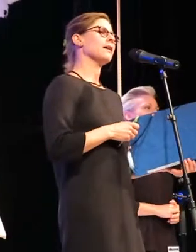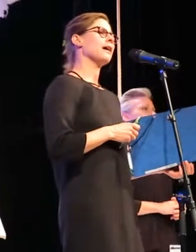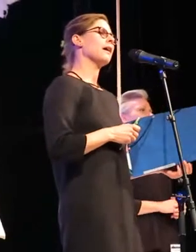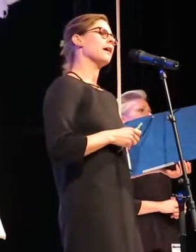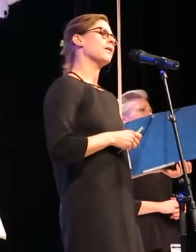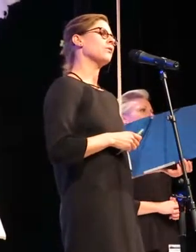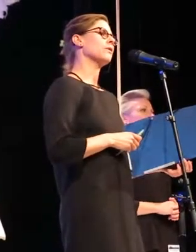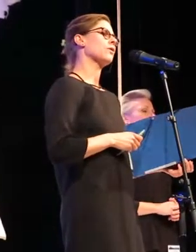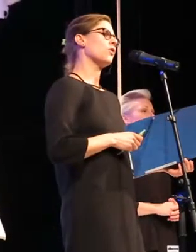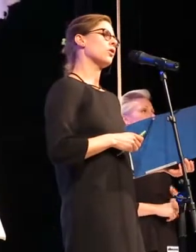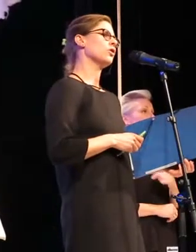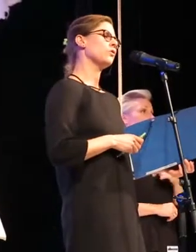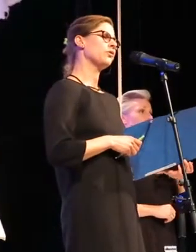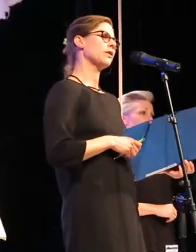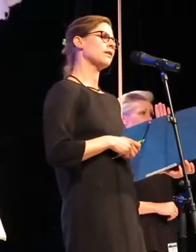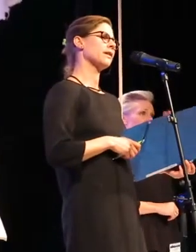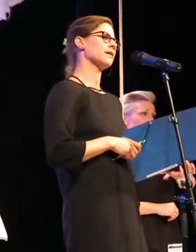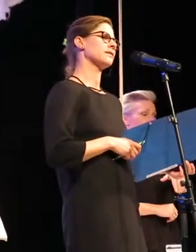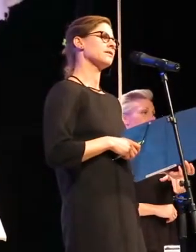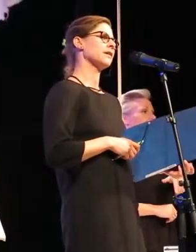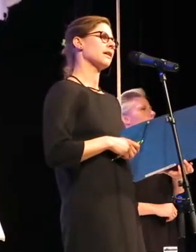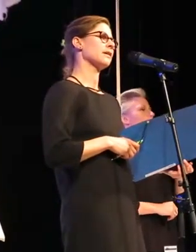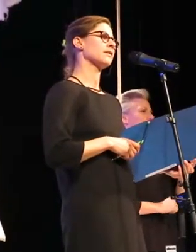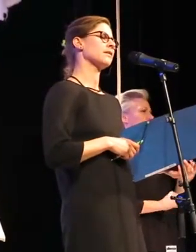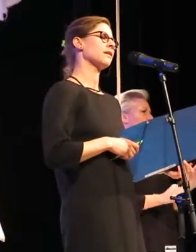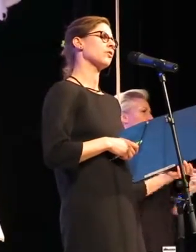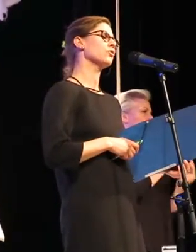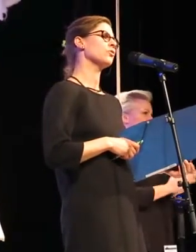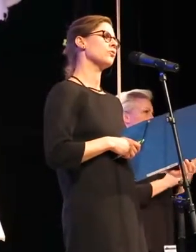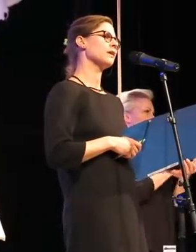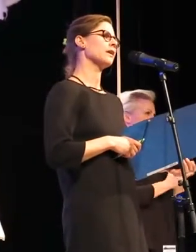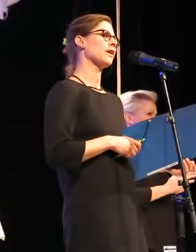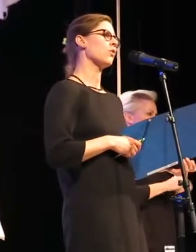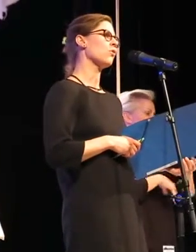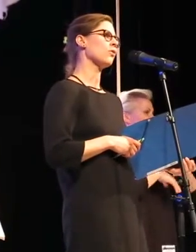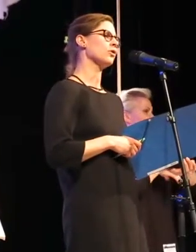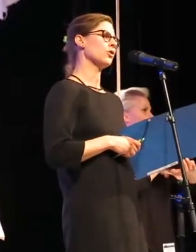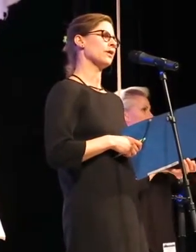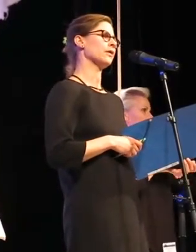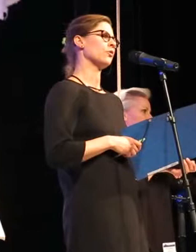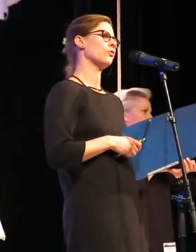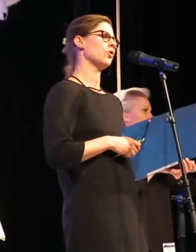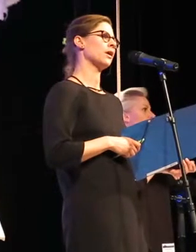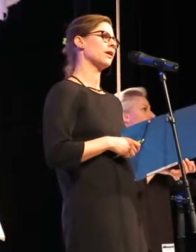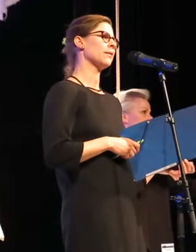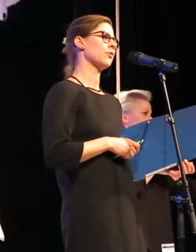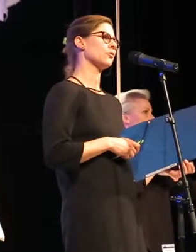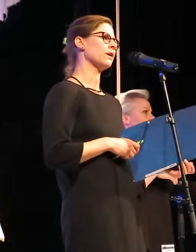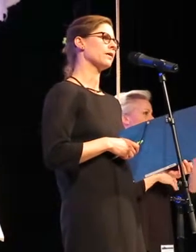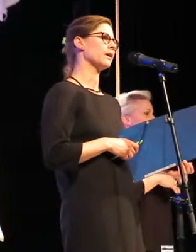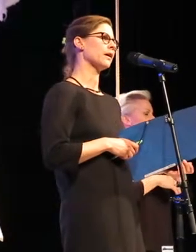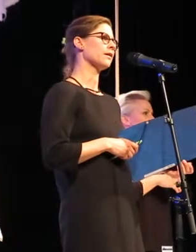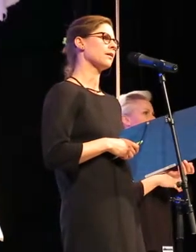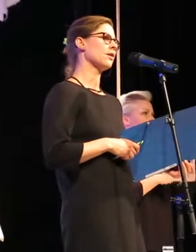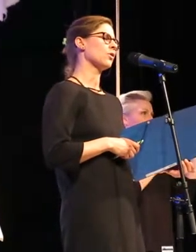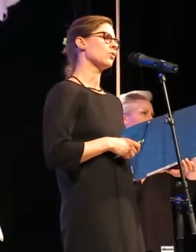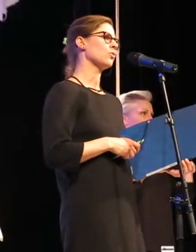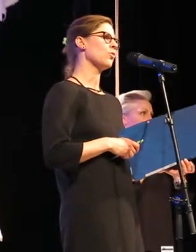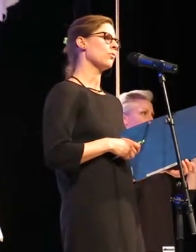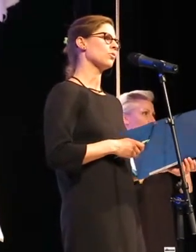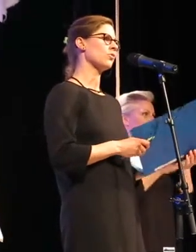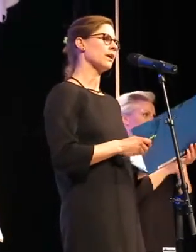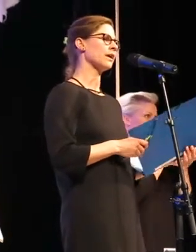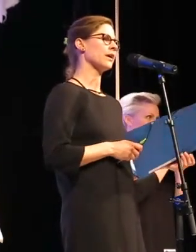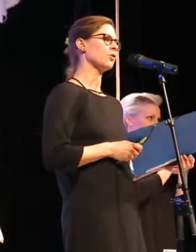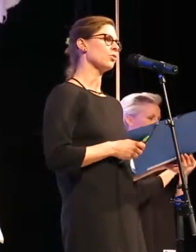Vi vet alla här att om vi ska ha en hyfsad chans att undvika avgörande och farliga klimatförändringar,